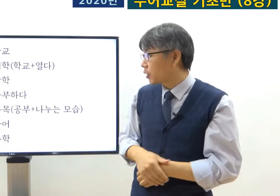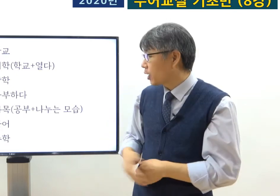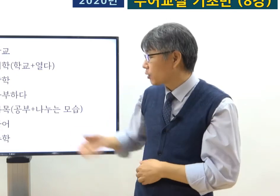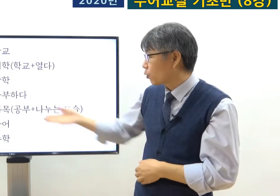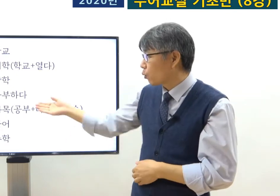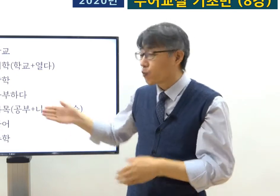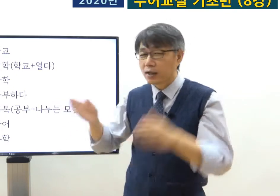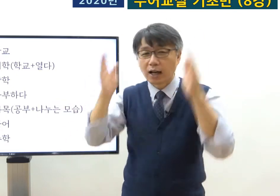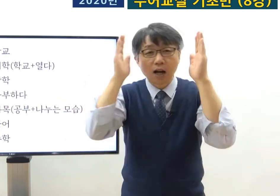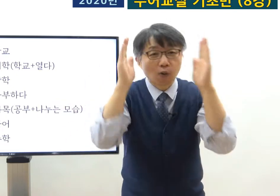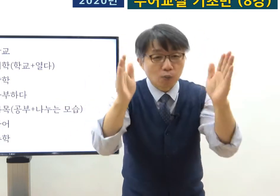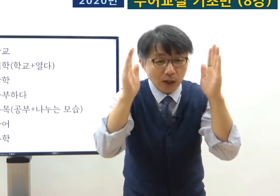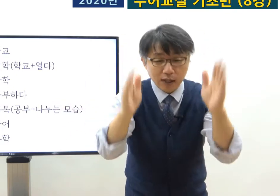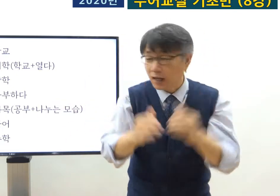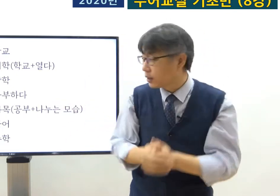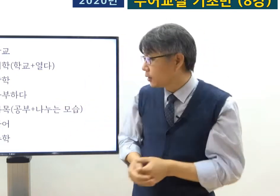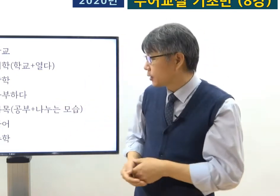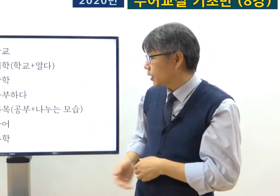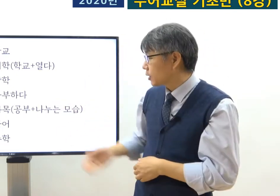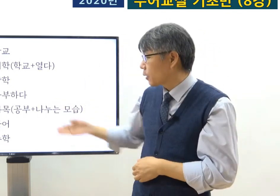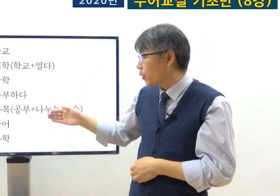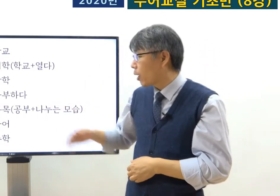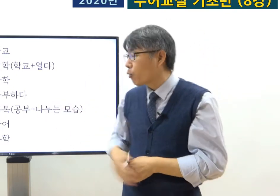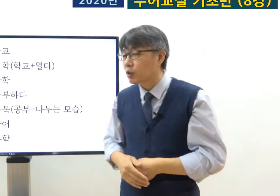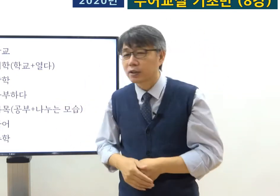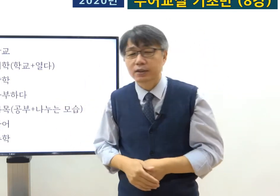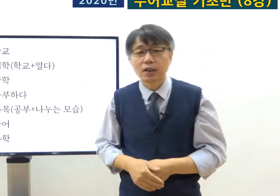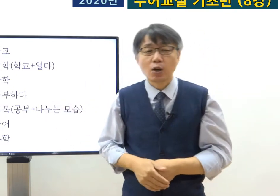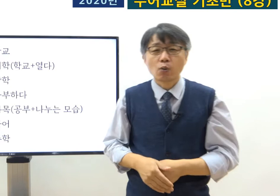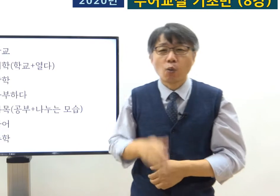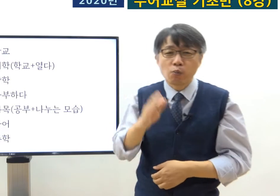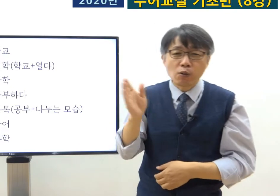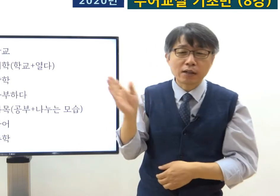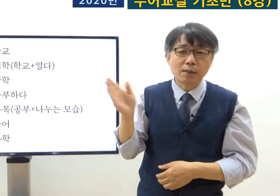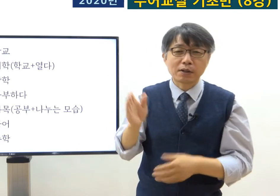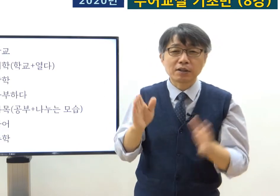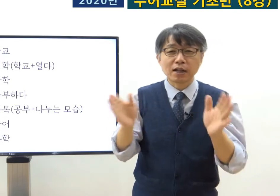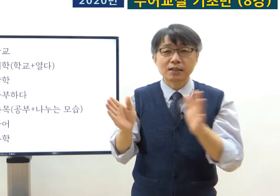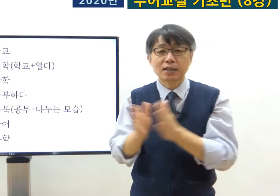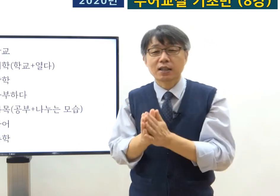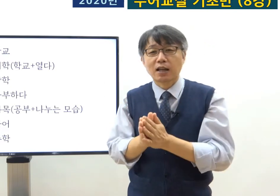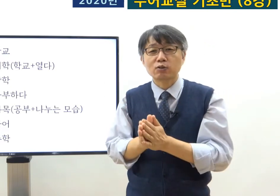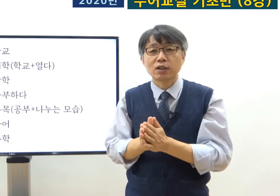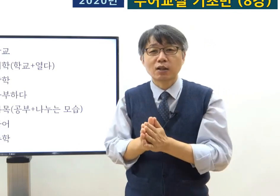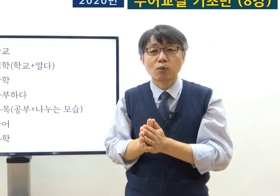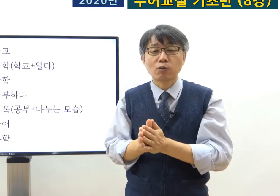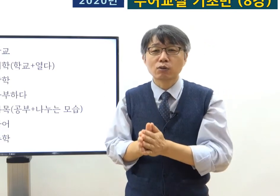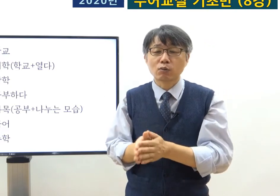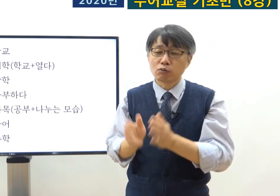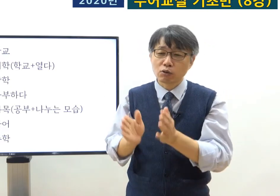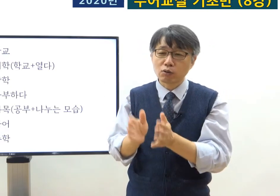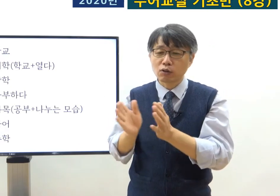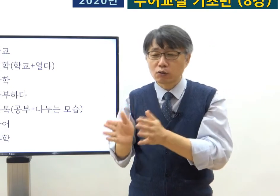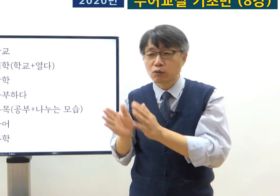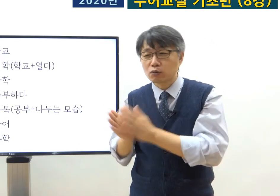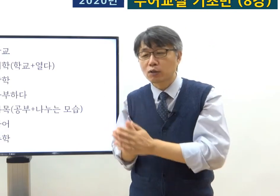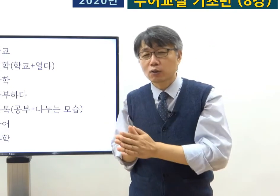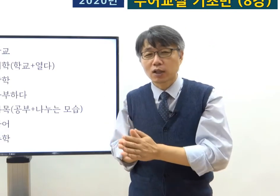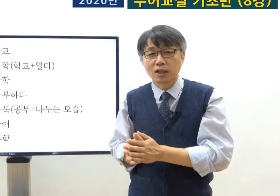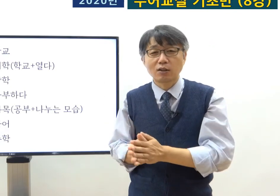합니다. 공부하다. 자, 그 다음에 과목은 공부가 이렇게 막 여러 가지 이렇게 나눠주잖아요. 공부에도 국어도 있고 영어도 있고 수학도 있잖아요.